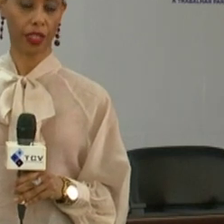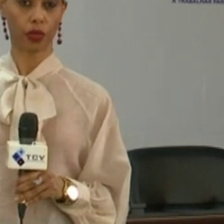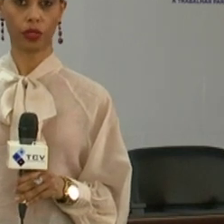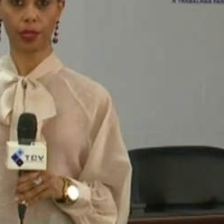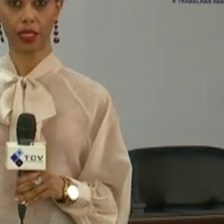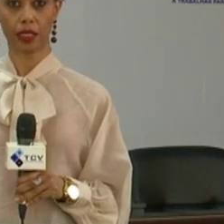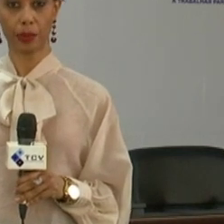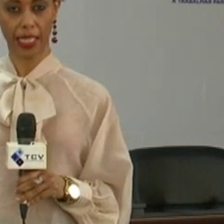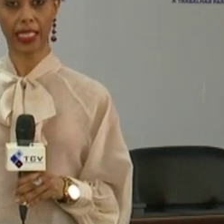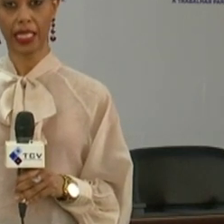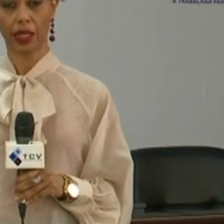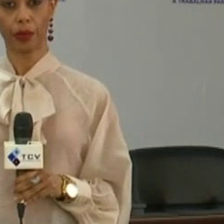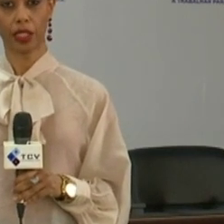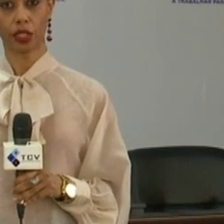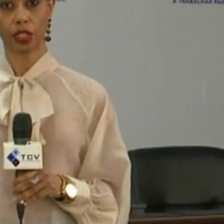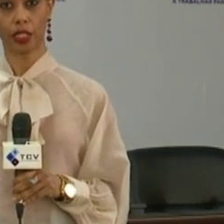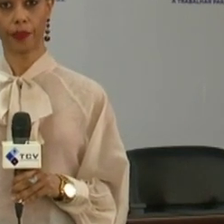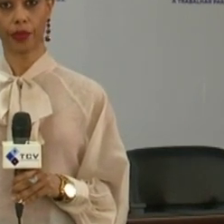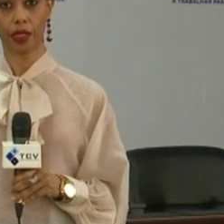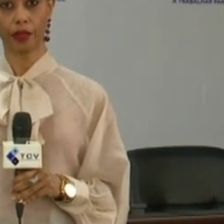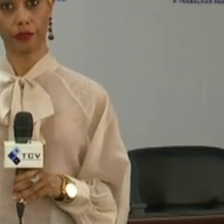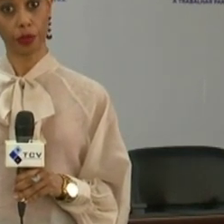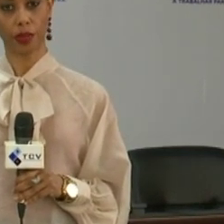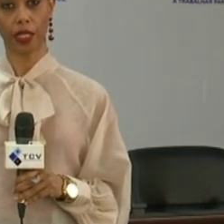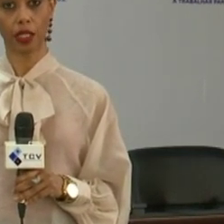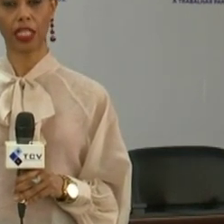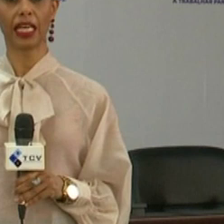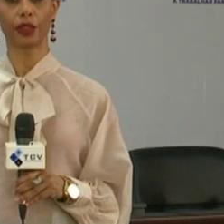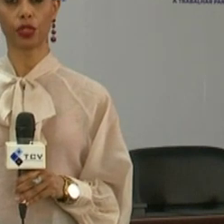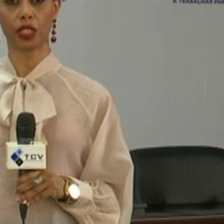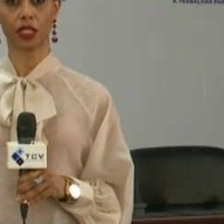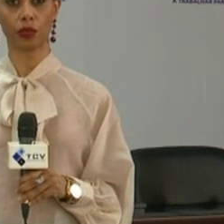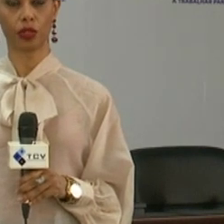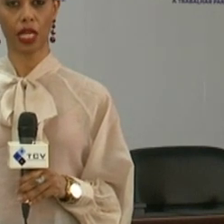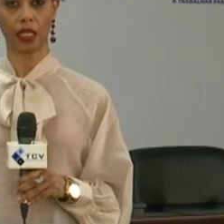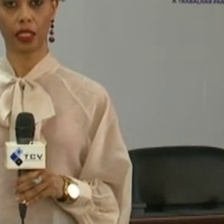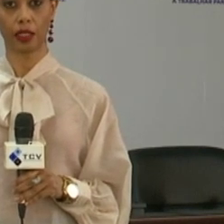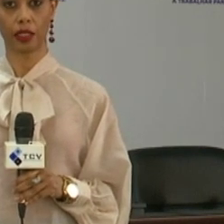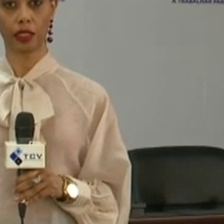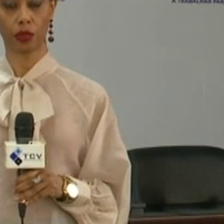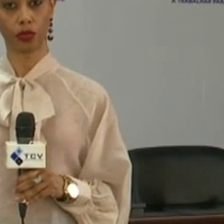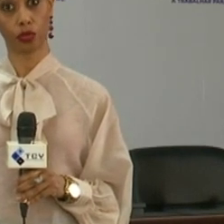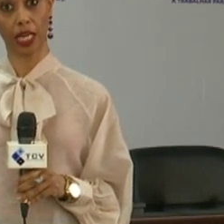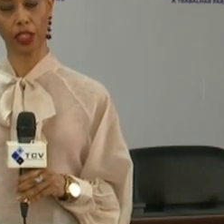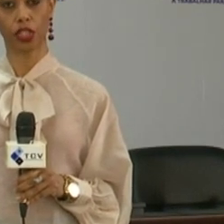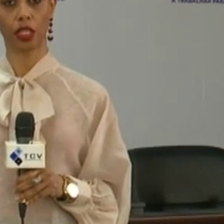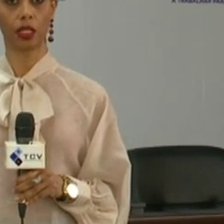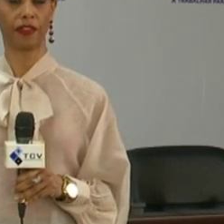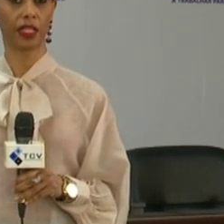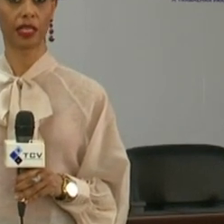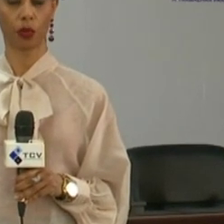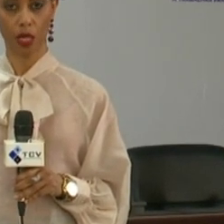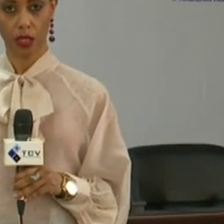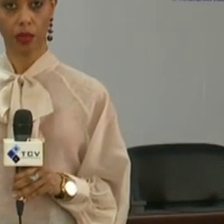longo desta última semana, mas vamos saber que dados a Direção Nacional de Saúde nos traz e